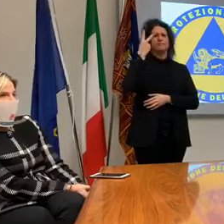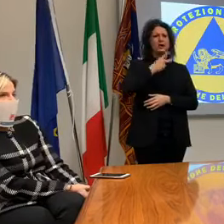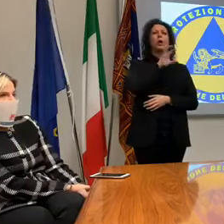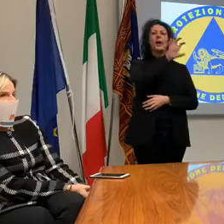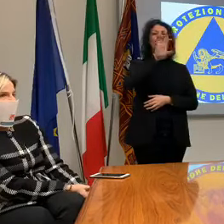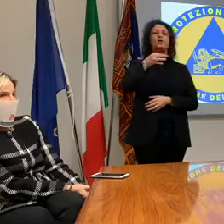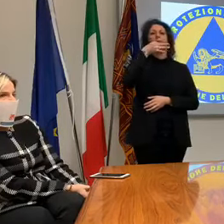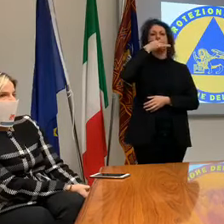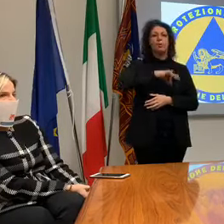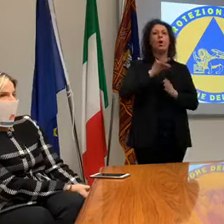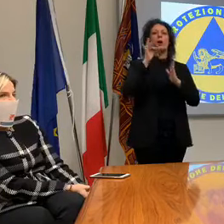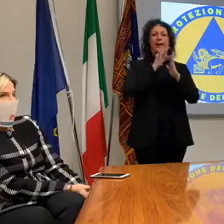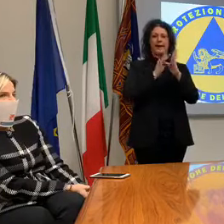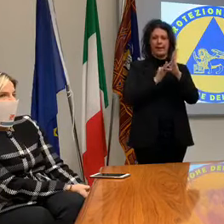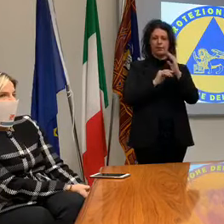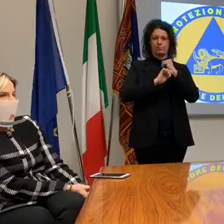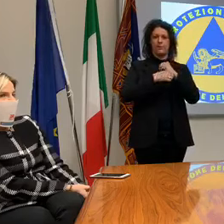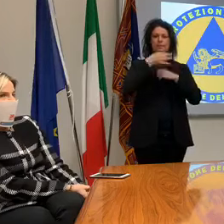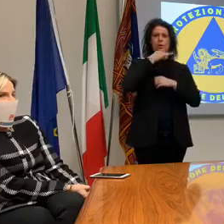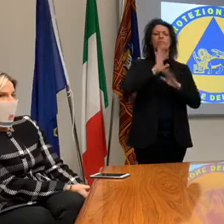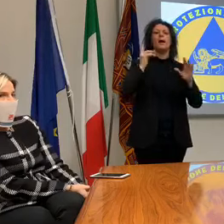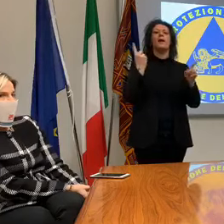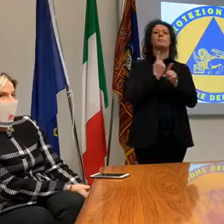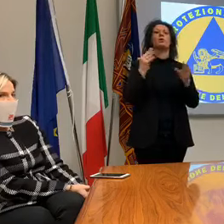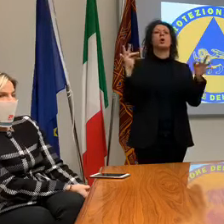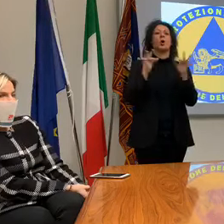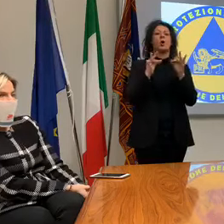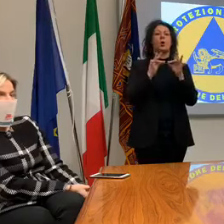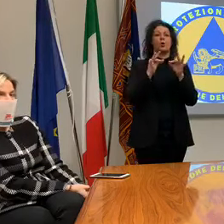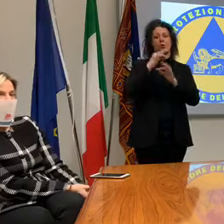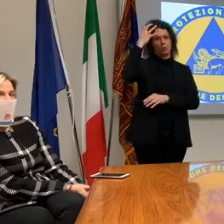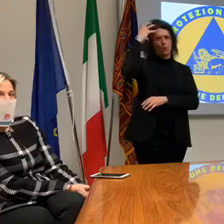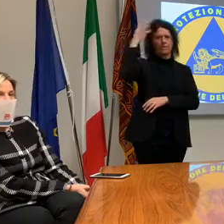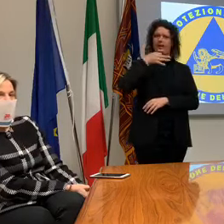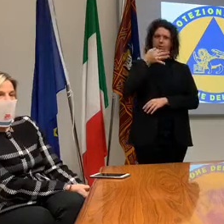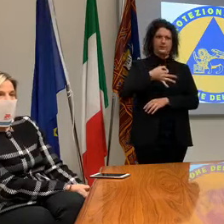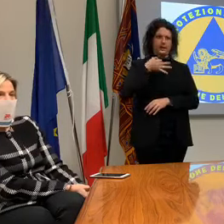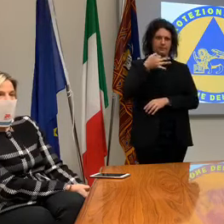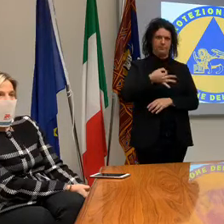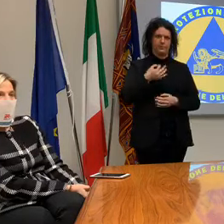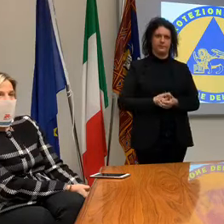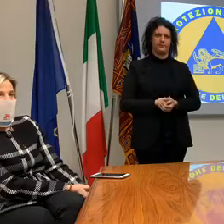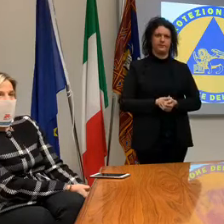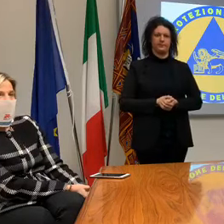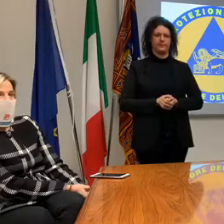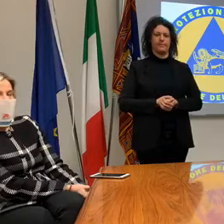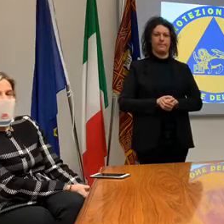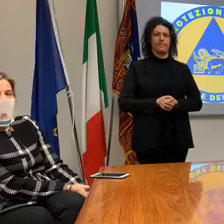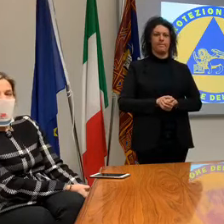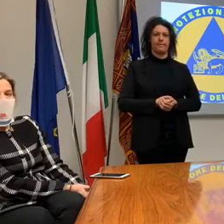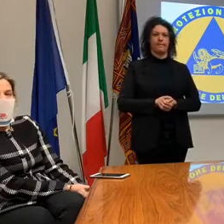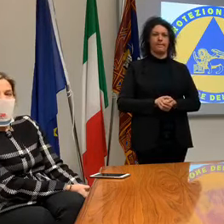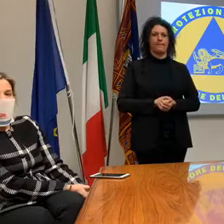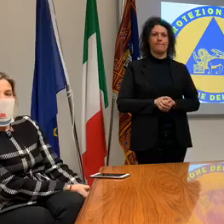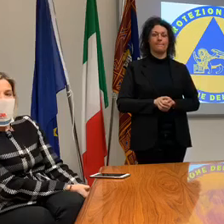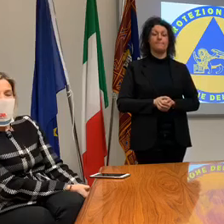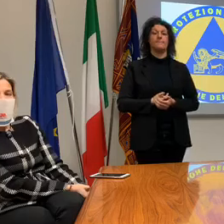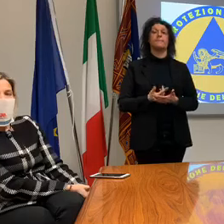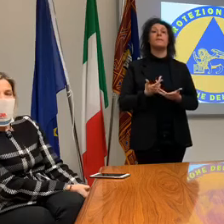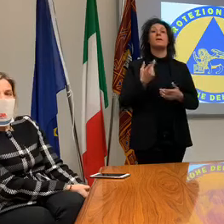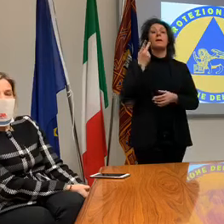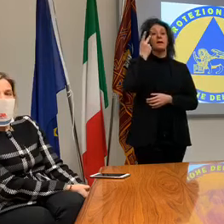Sì. Quindi di fatto è un'ordinanza che poi deve essere condivisa dal Governo. Cerchiamo di capire bene quali saranno le ordinanze restrittive